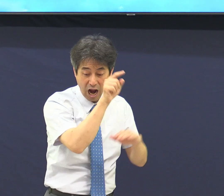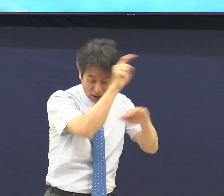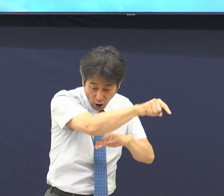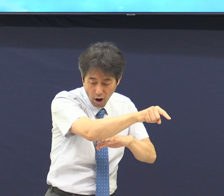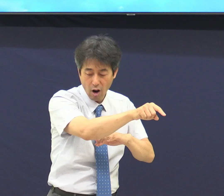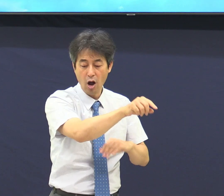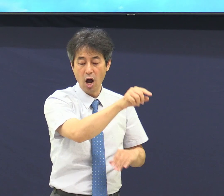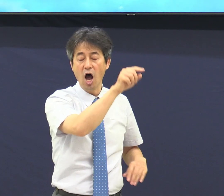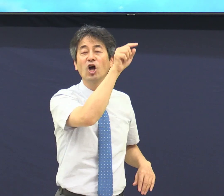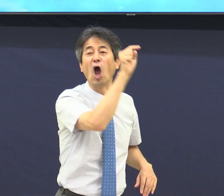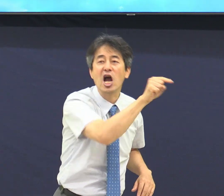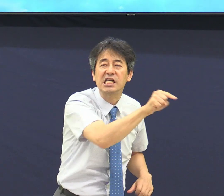거기에